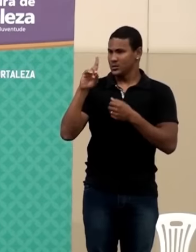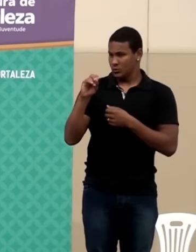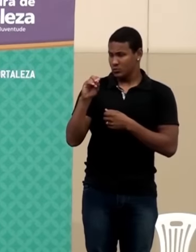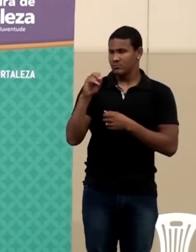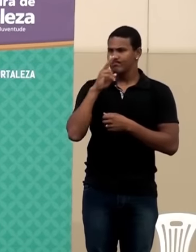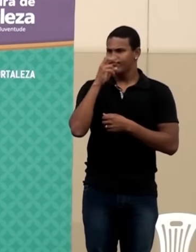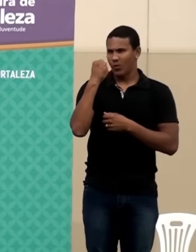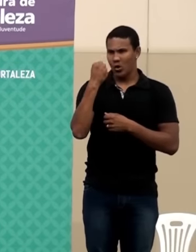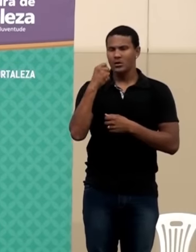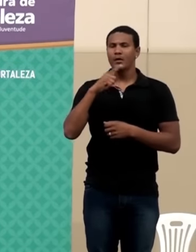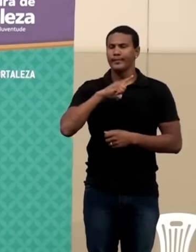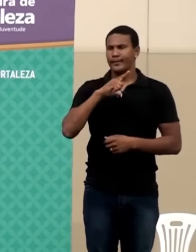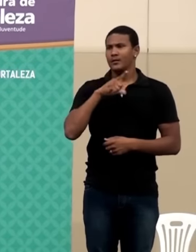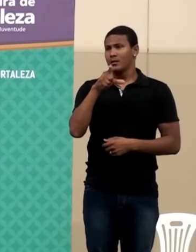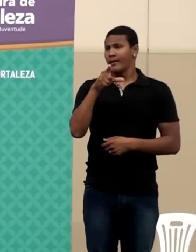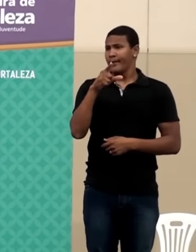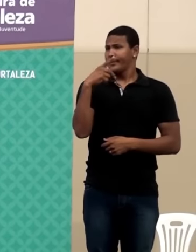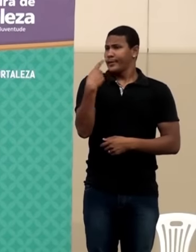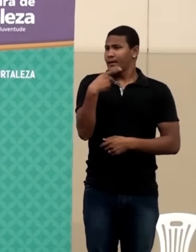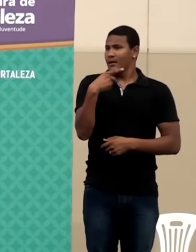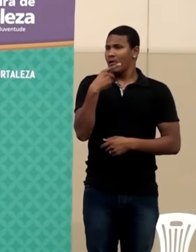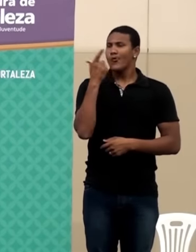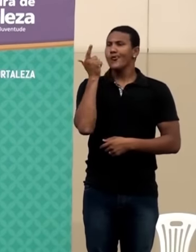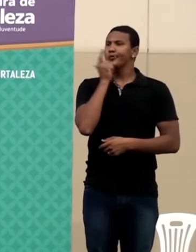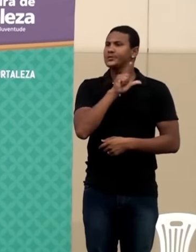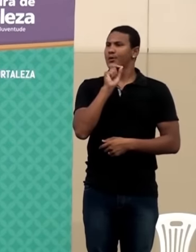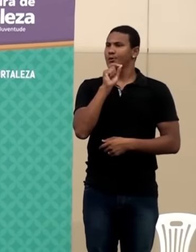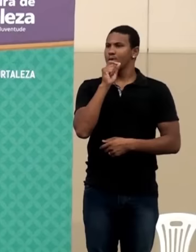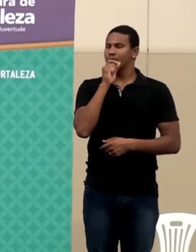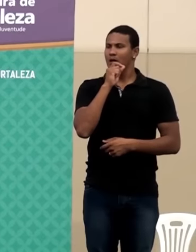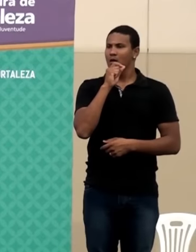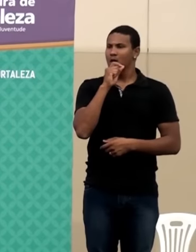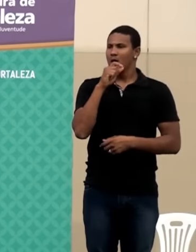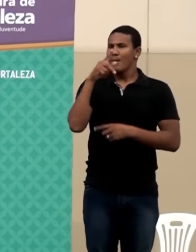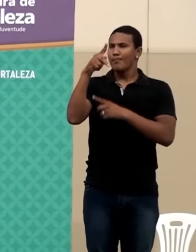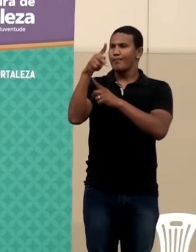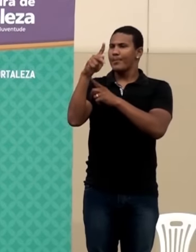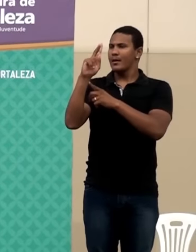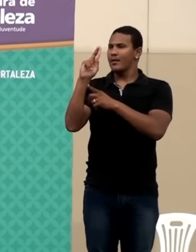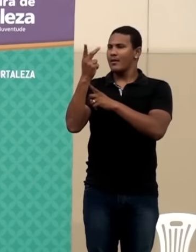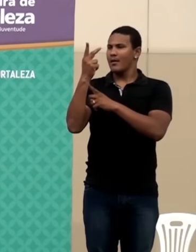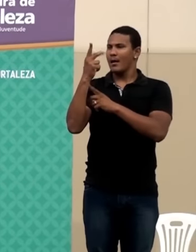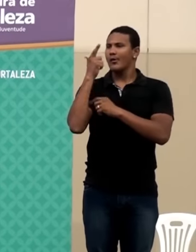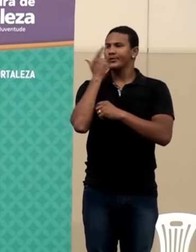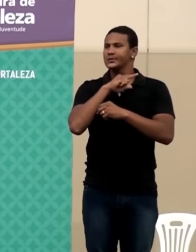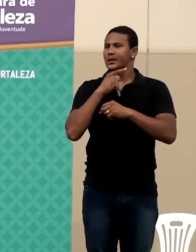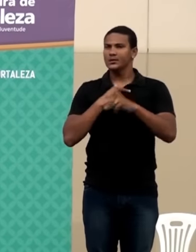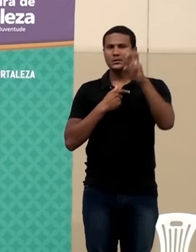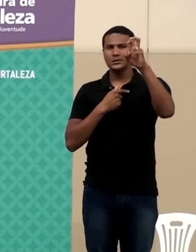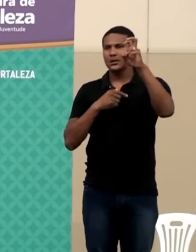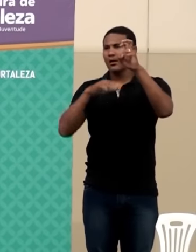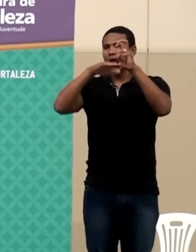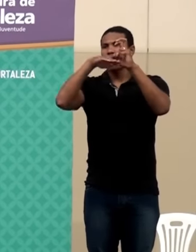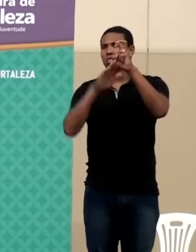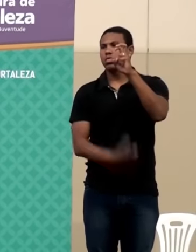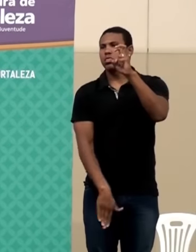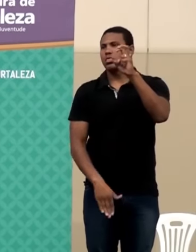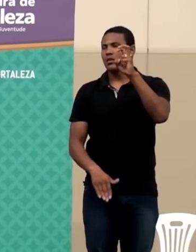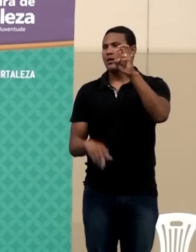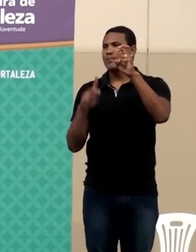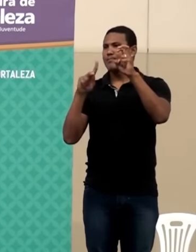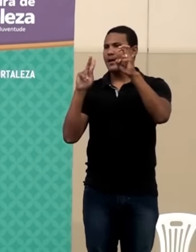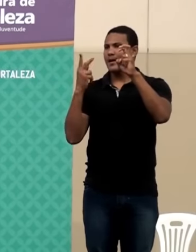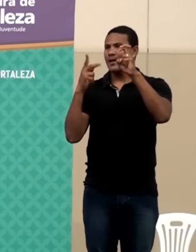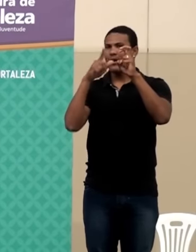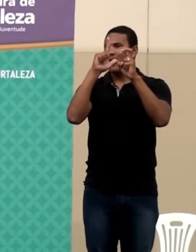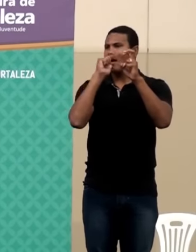que conseguem diminuir o pH da água da chuva para valores menores do que 5,5. Toda vida que o